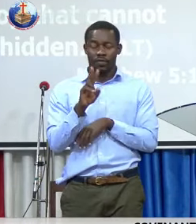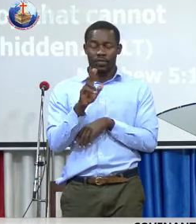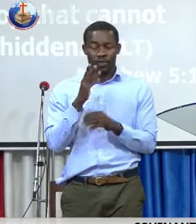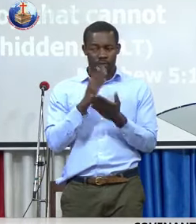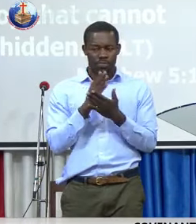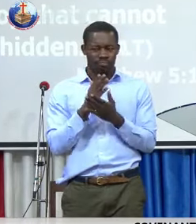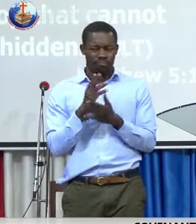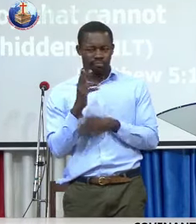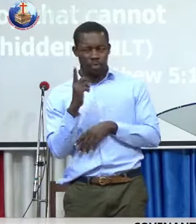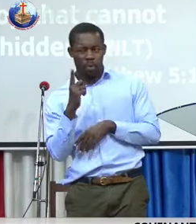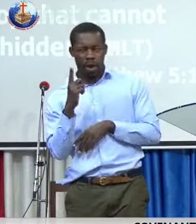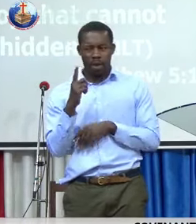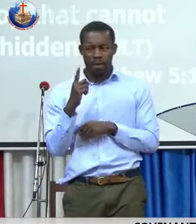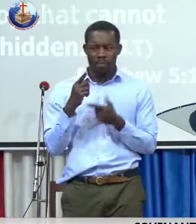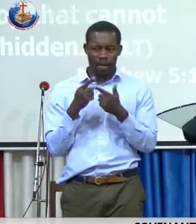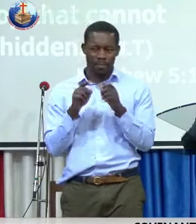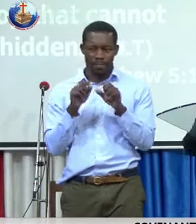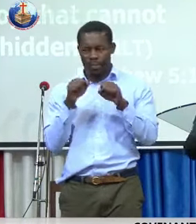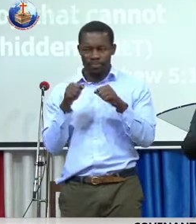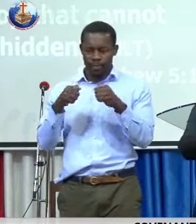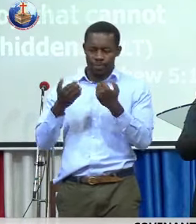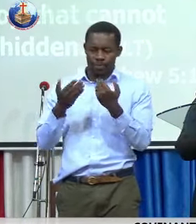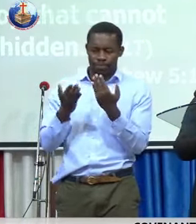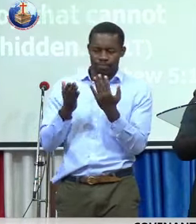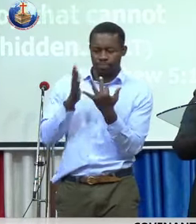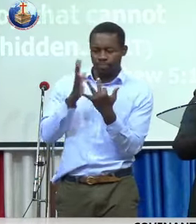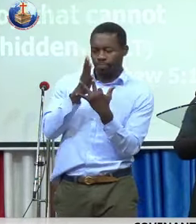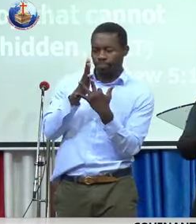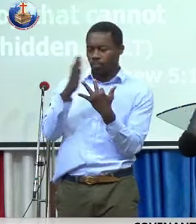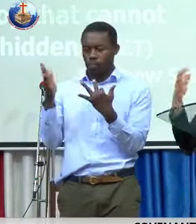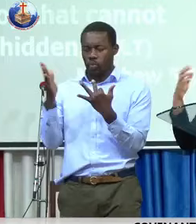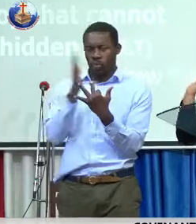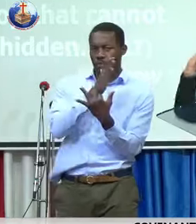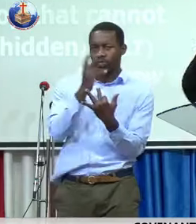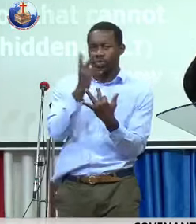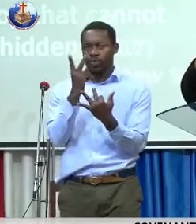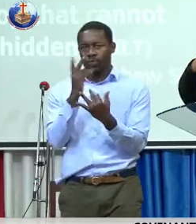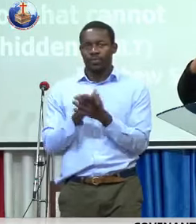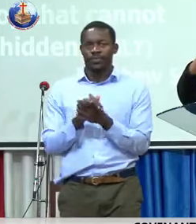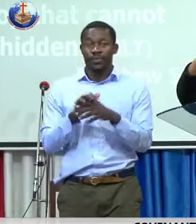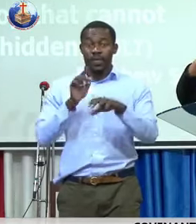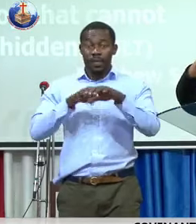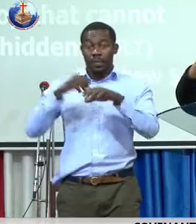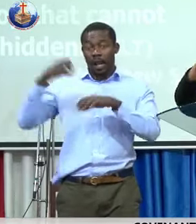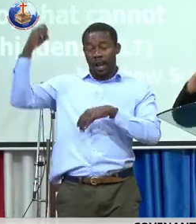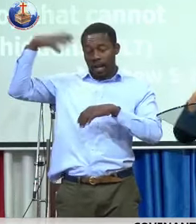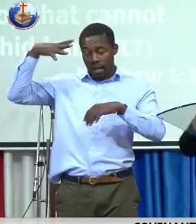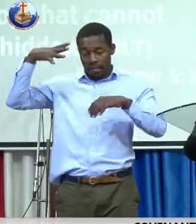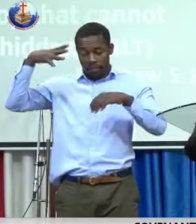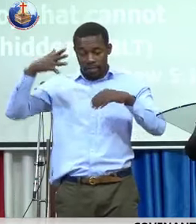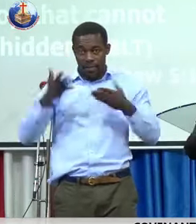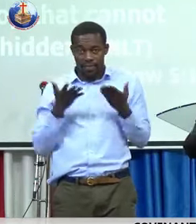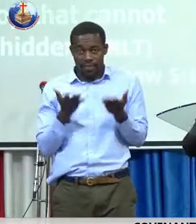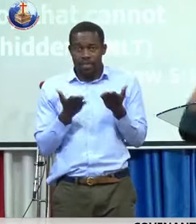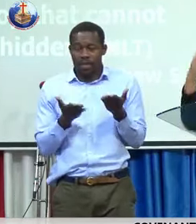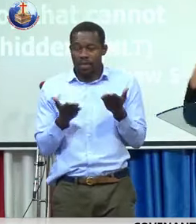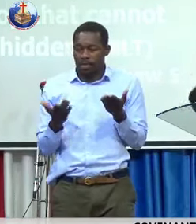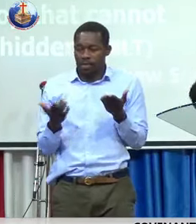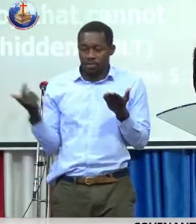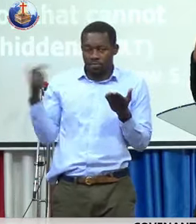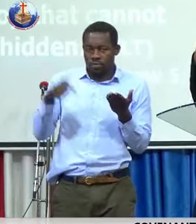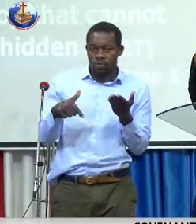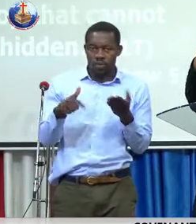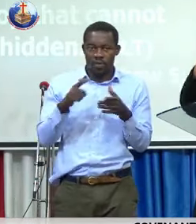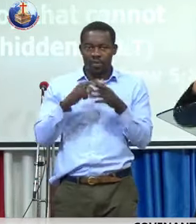seen from two angles. Lakini ni kazi moja ambayo inaonekana kutoka pande mbili. When light comes into a place, nuru ikiingia mahali, it